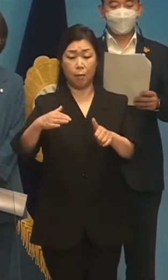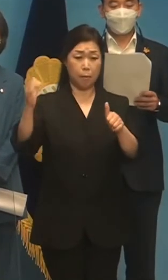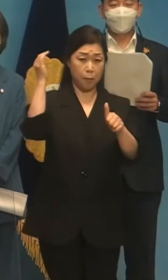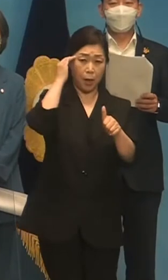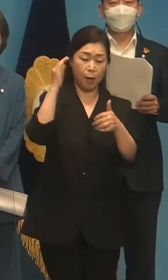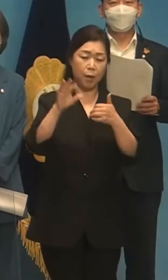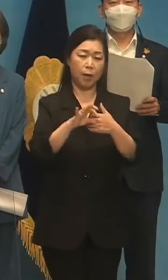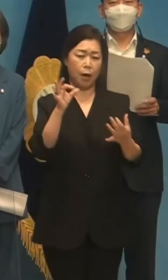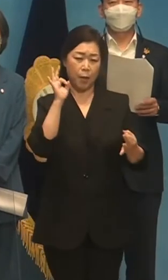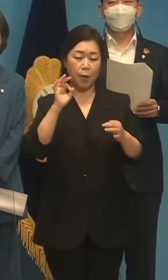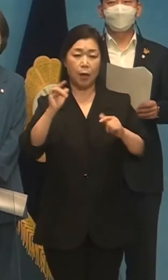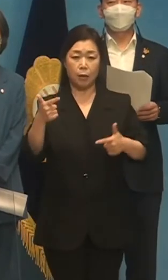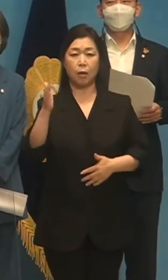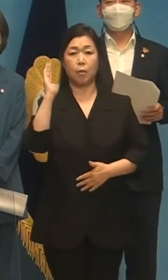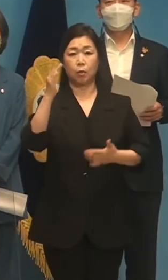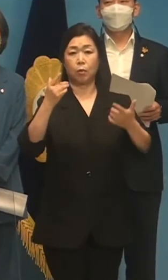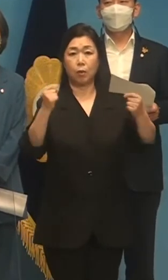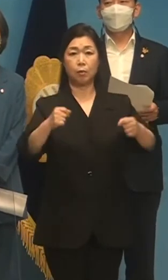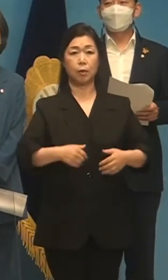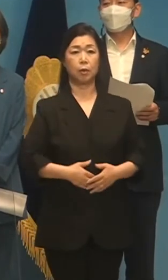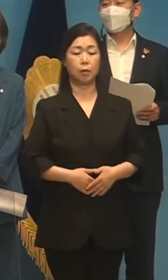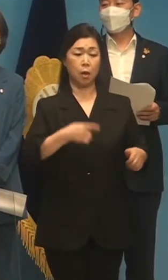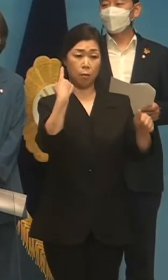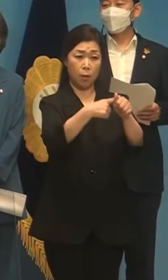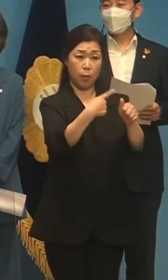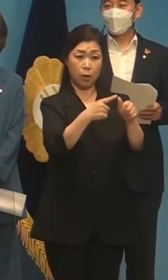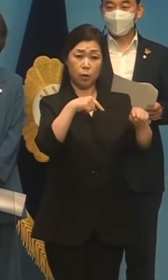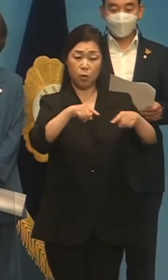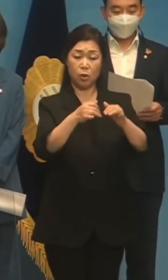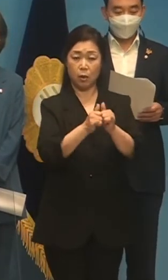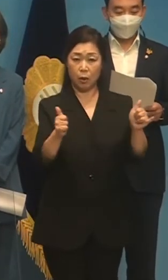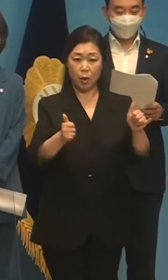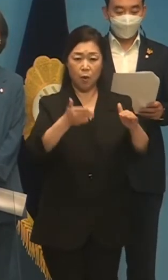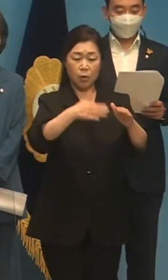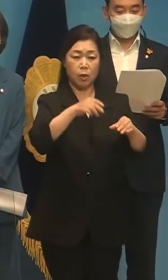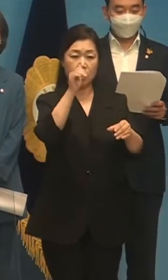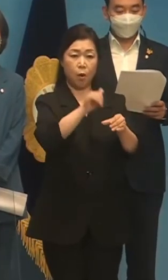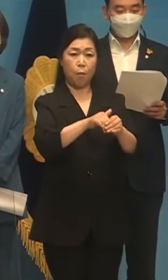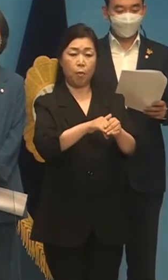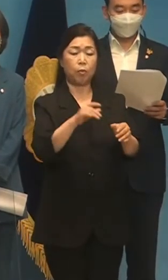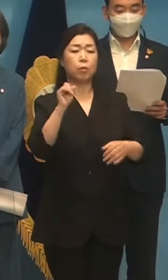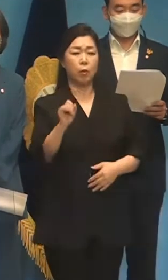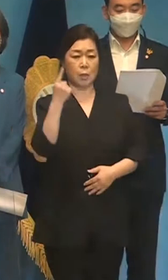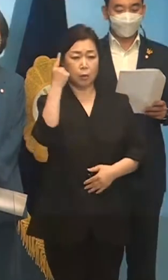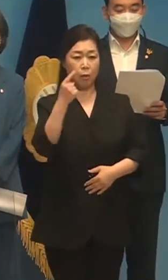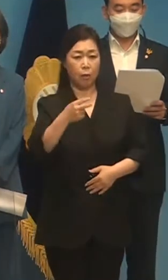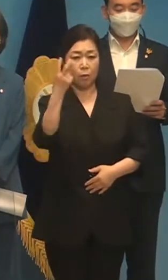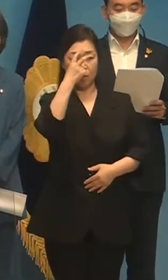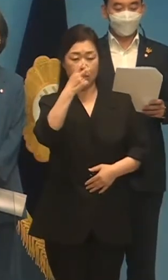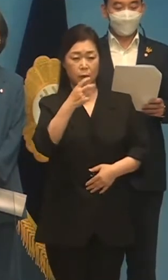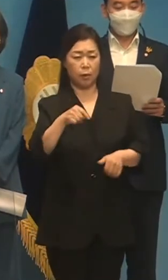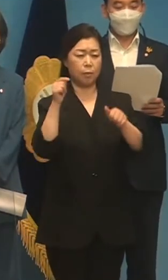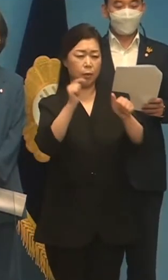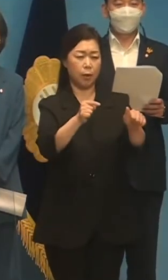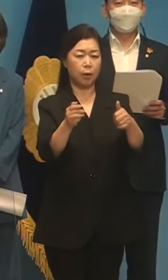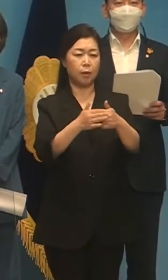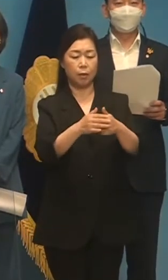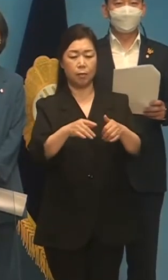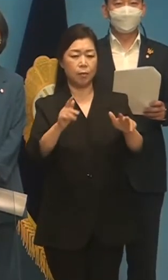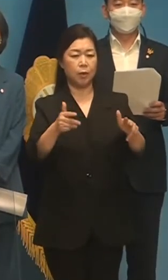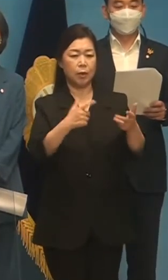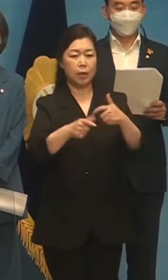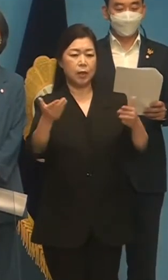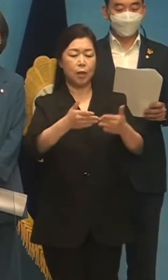건드리면 가만두지 않겠다는 것입니다. 비판한 정치인에게는 공직선거법을 통한 대검 수사로 정치 생명을 끊고